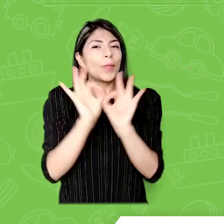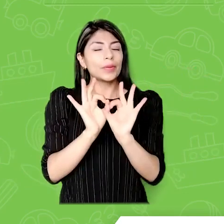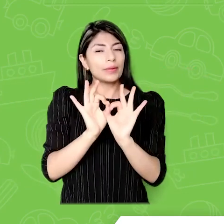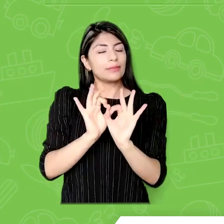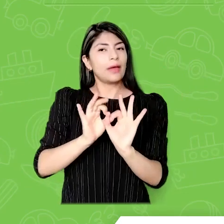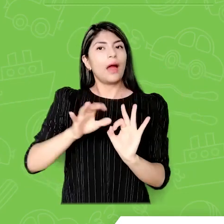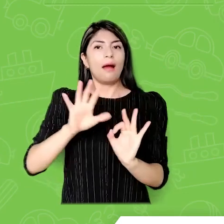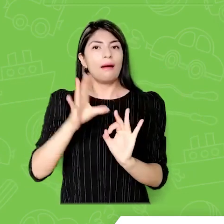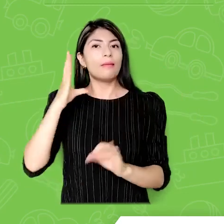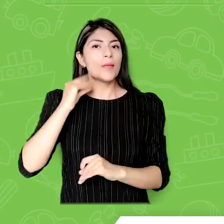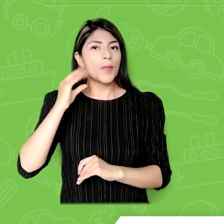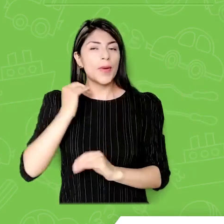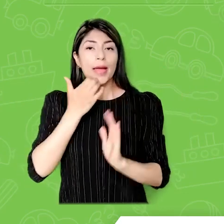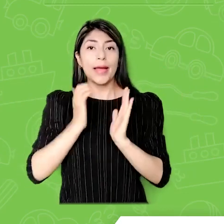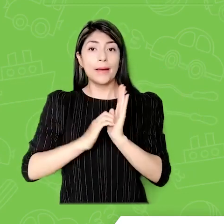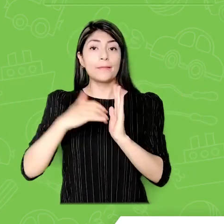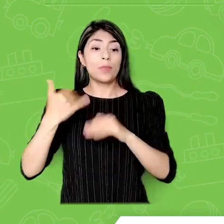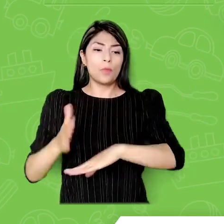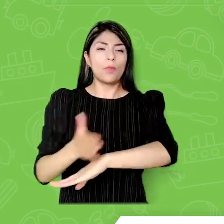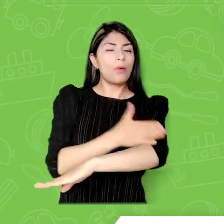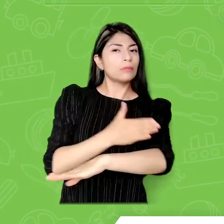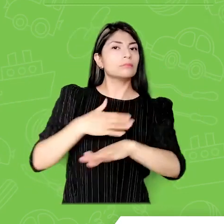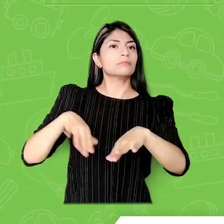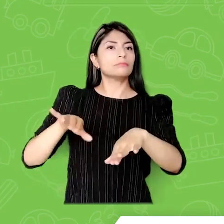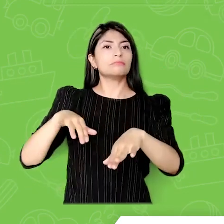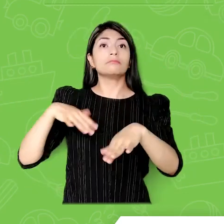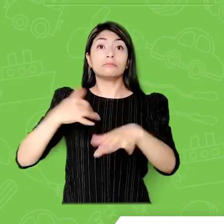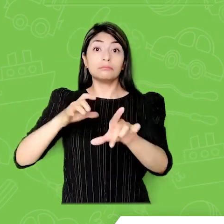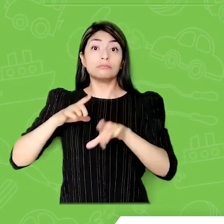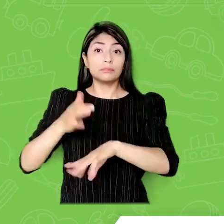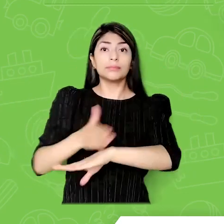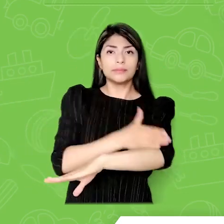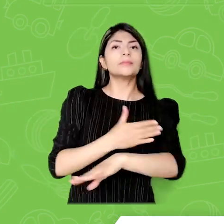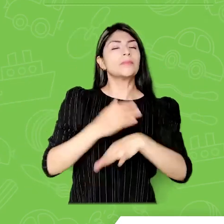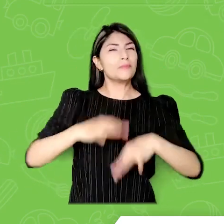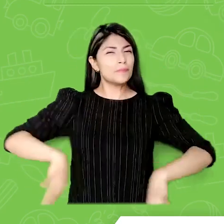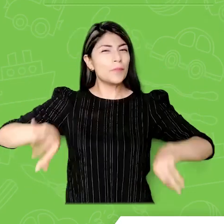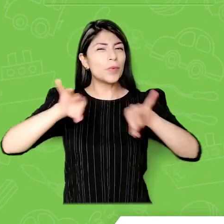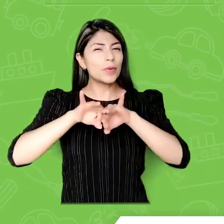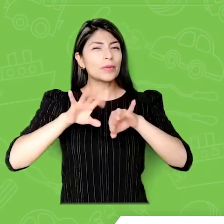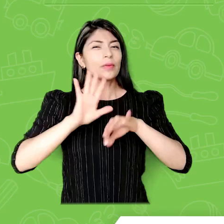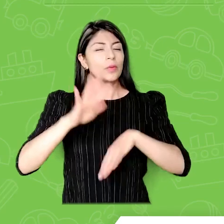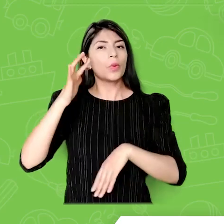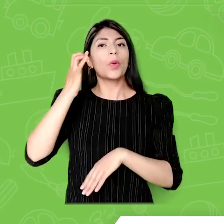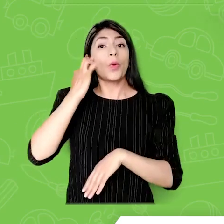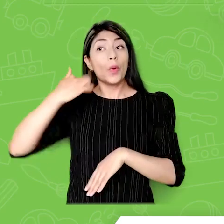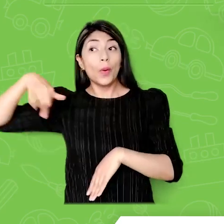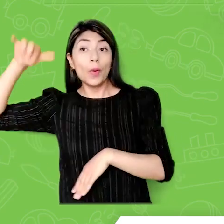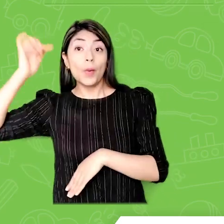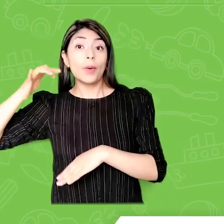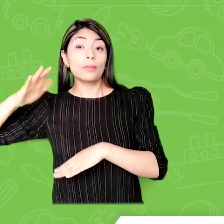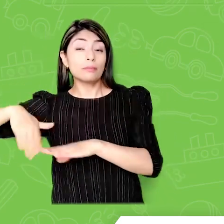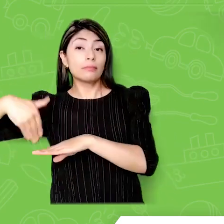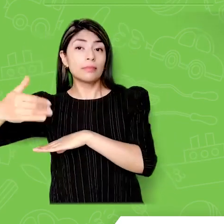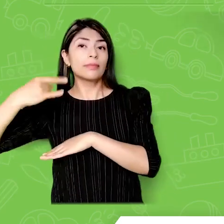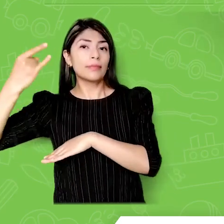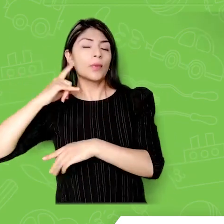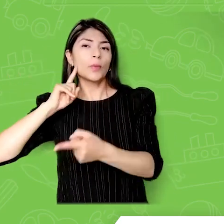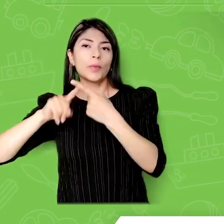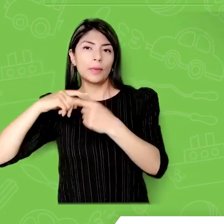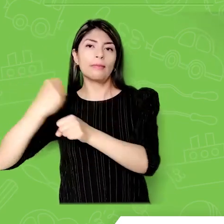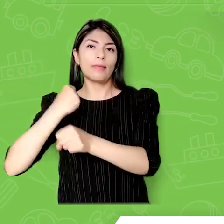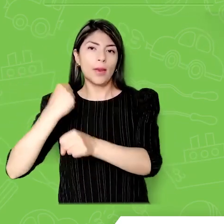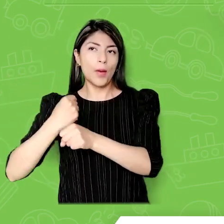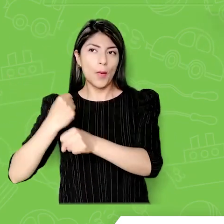del título profesional. En la valoración de la experiencia profesional requerida para un empleo público, se tendrá en cuenta